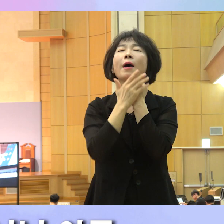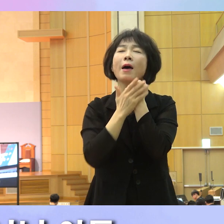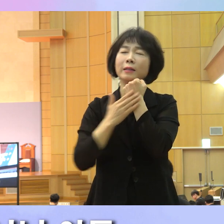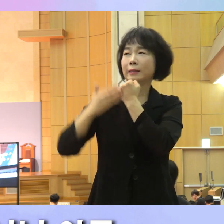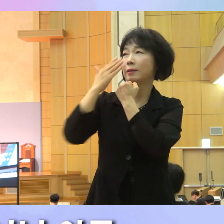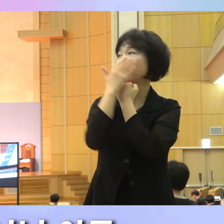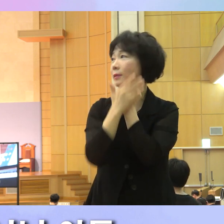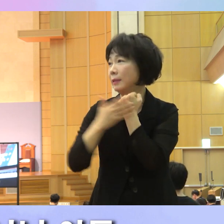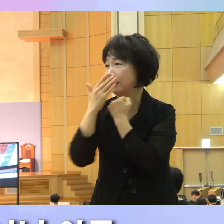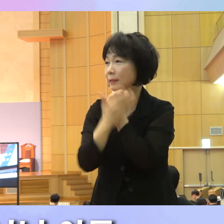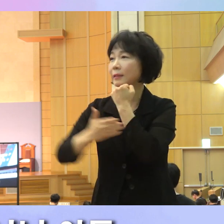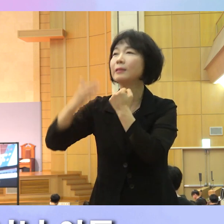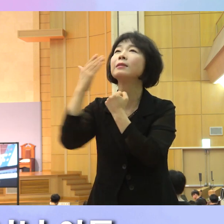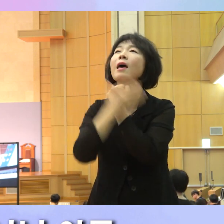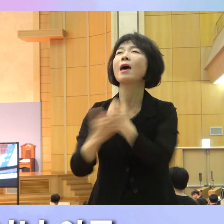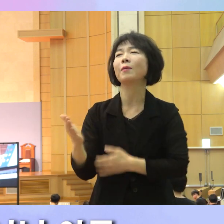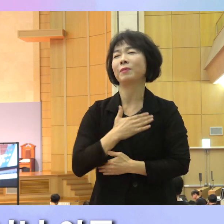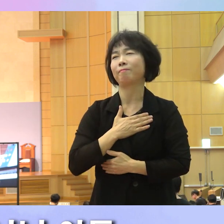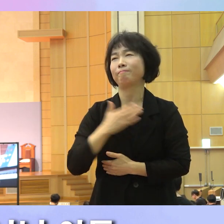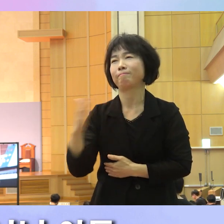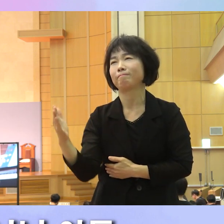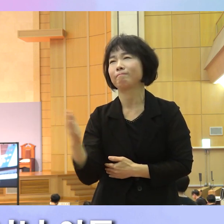주의 은혜